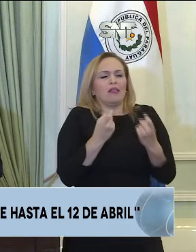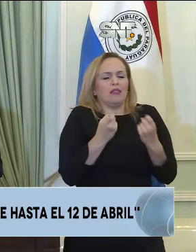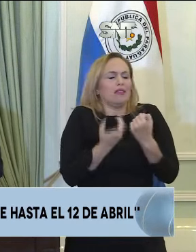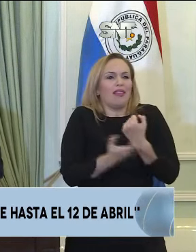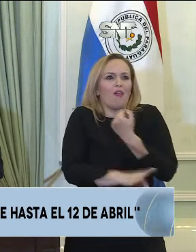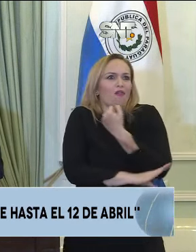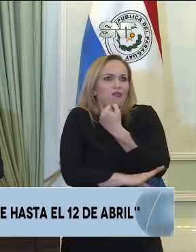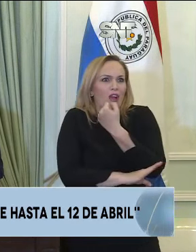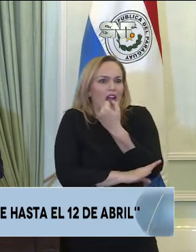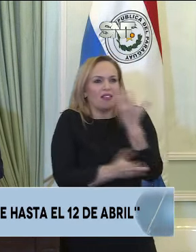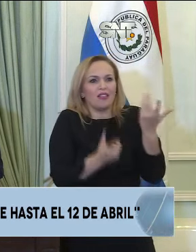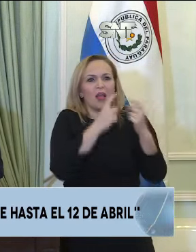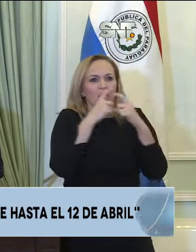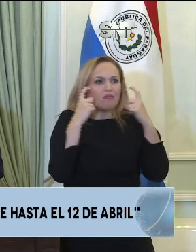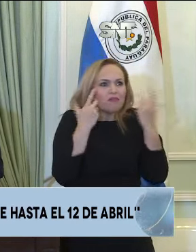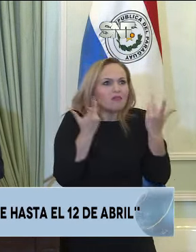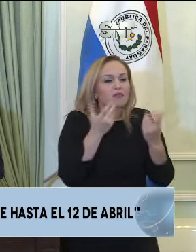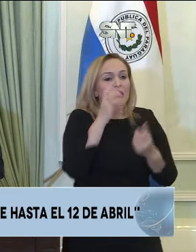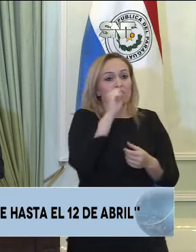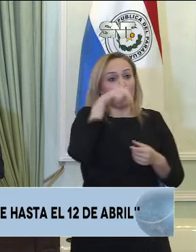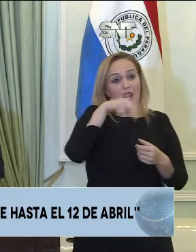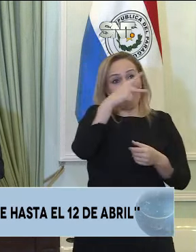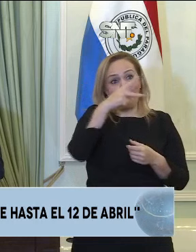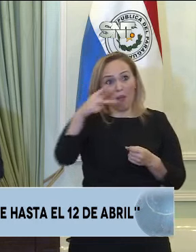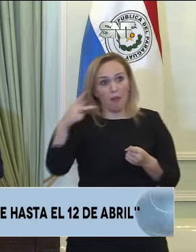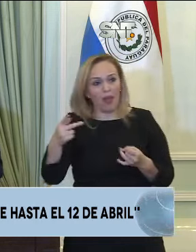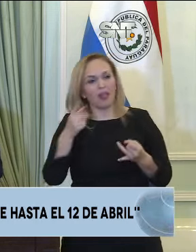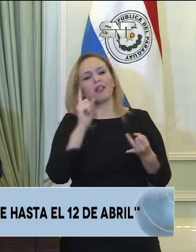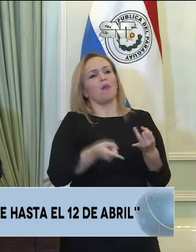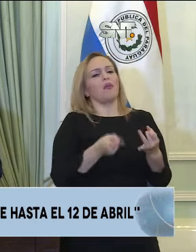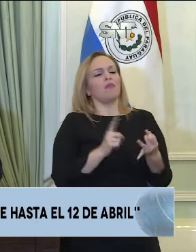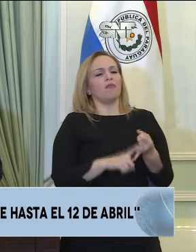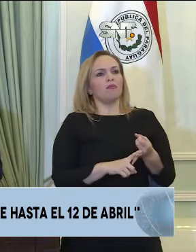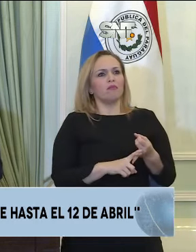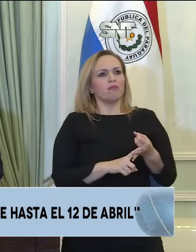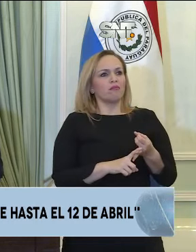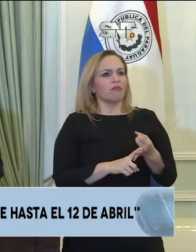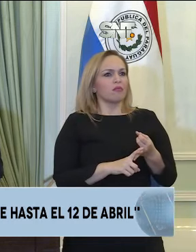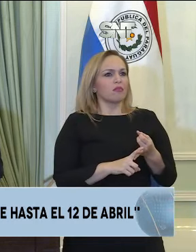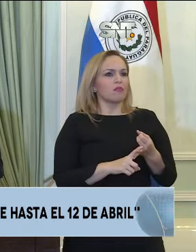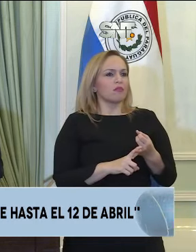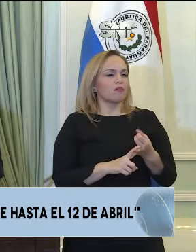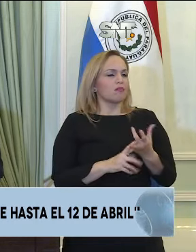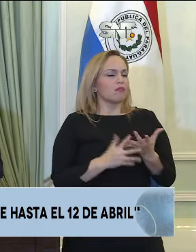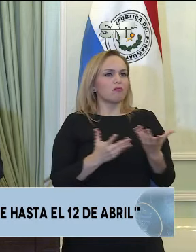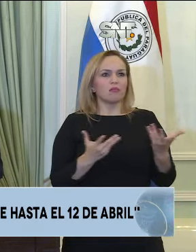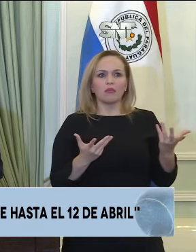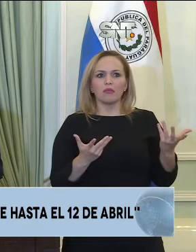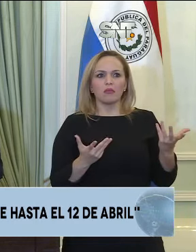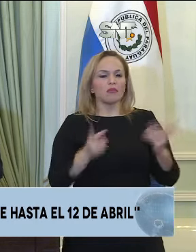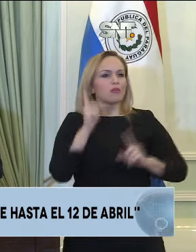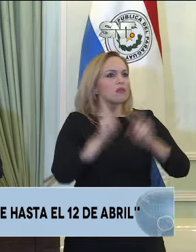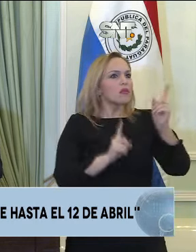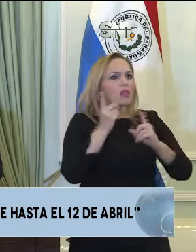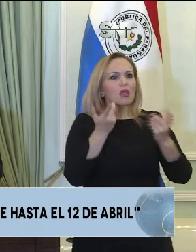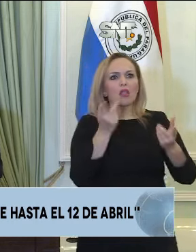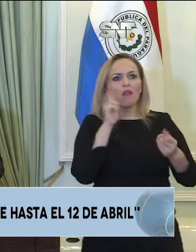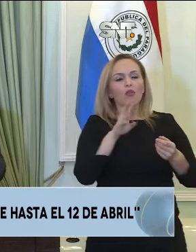También a través del SNPP, incluso también estamos considerando la posibilidad de hacerlo en las